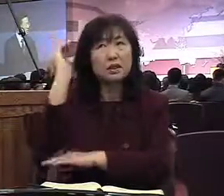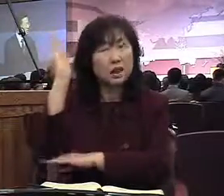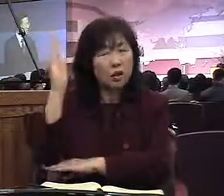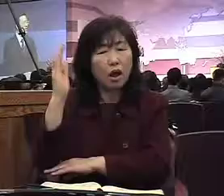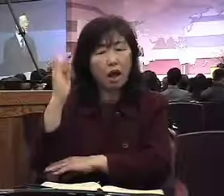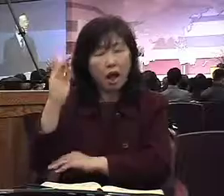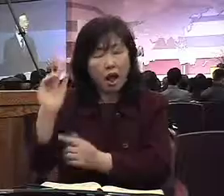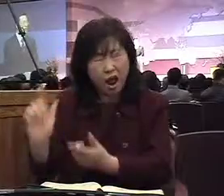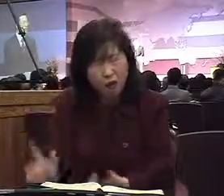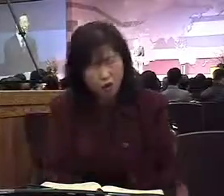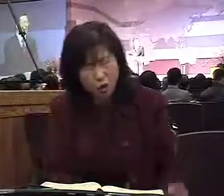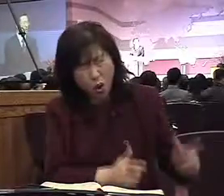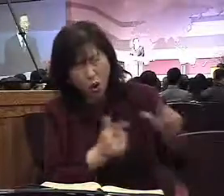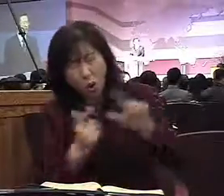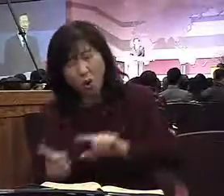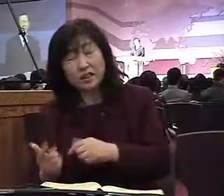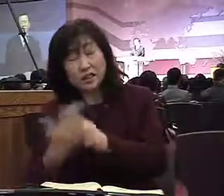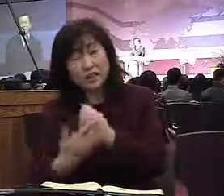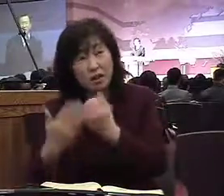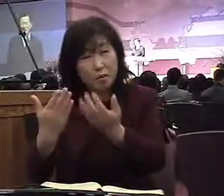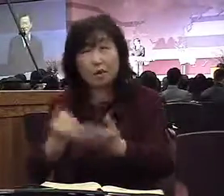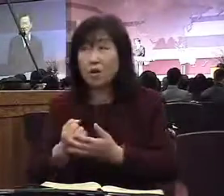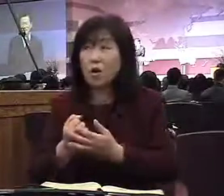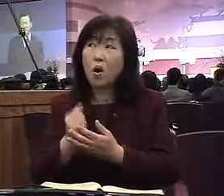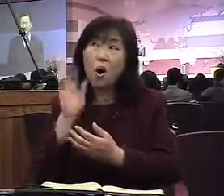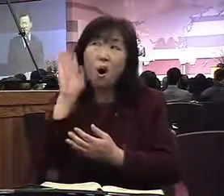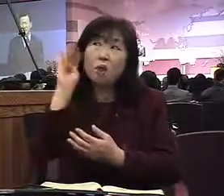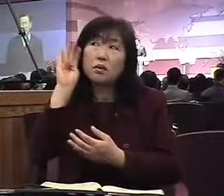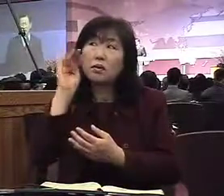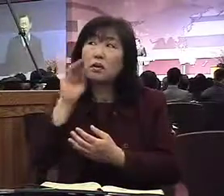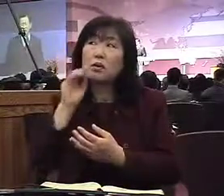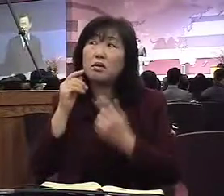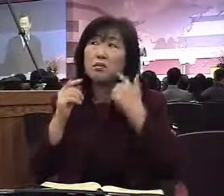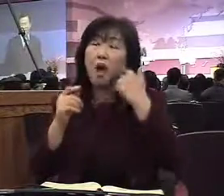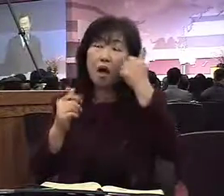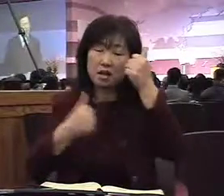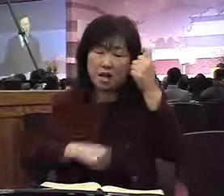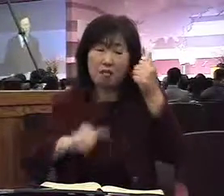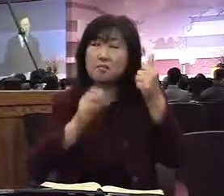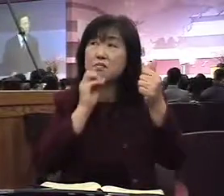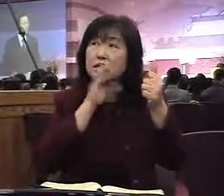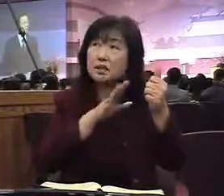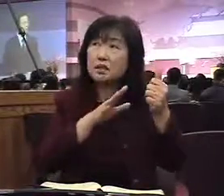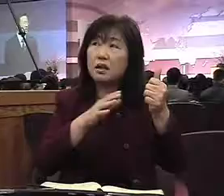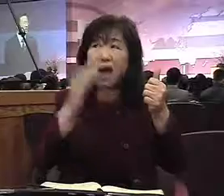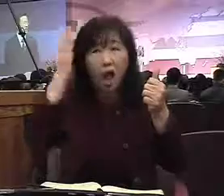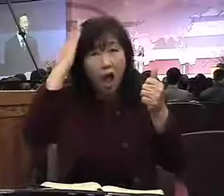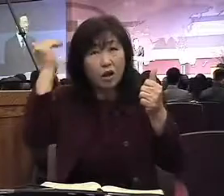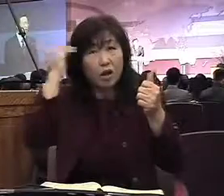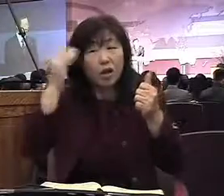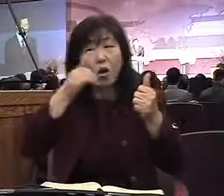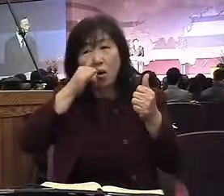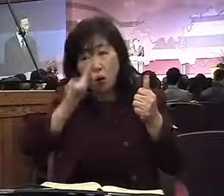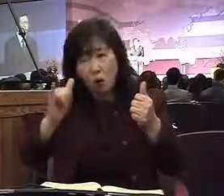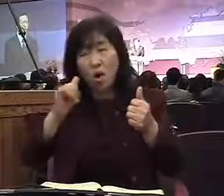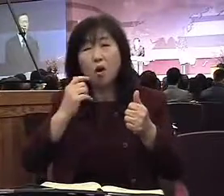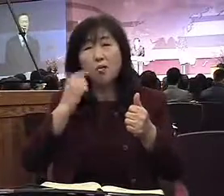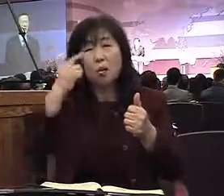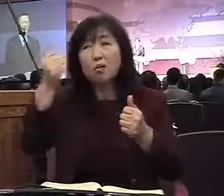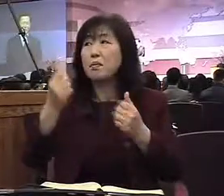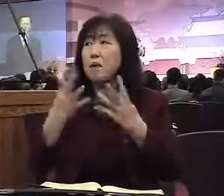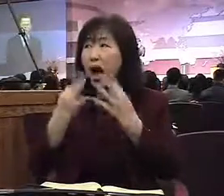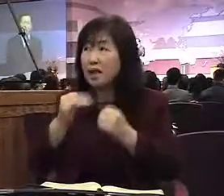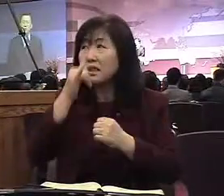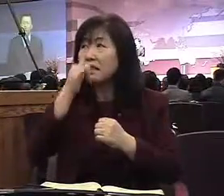종일 들으시면서 은혜를 받으시면서 얼마 전에 저한테 그러시더라고요. 한국에 저렇게 훌륭한 목사님들 설교를 많이